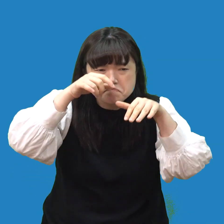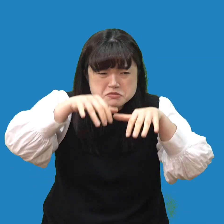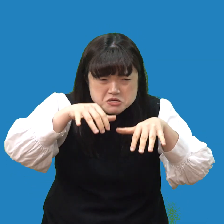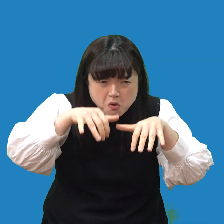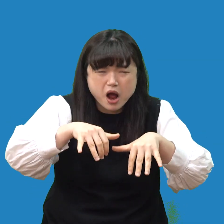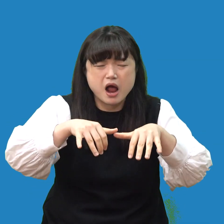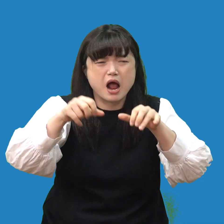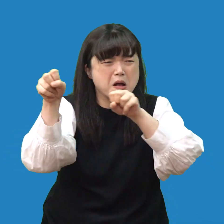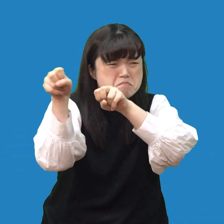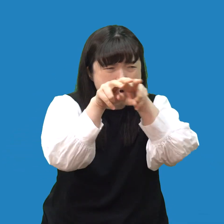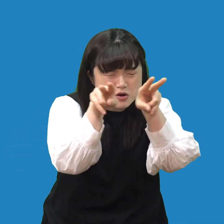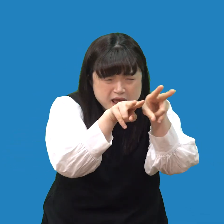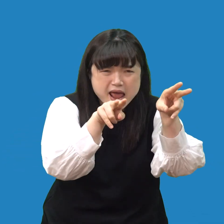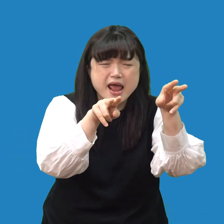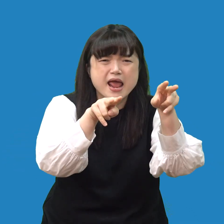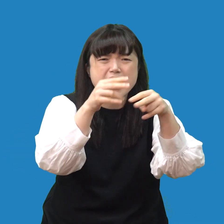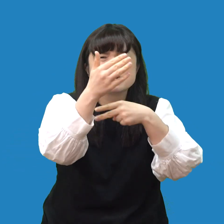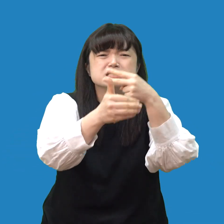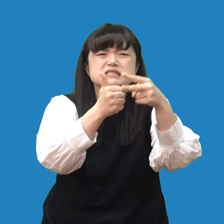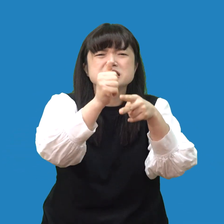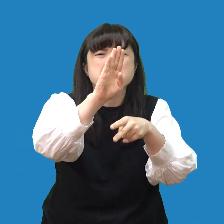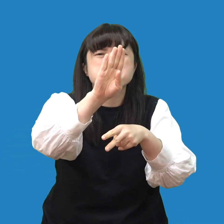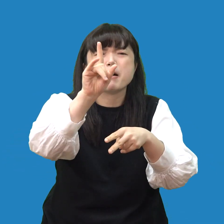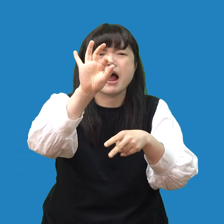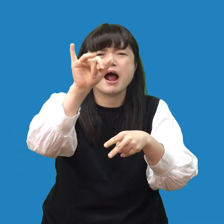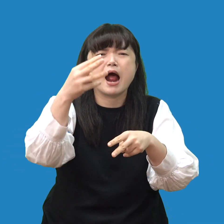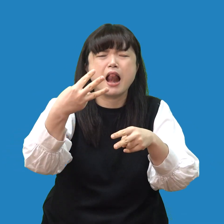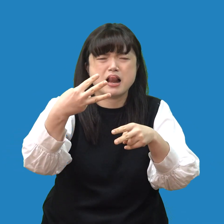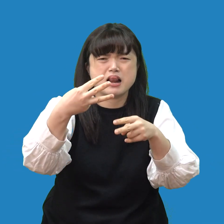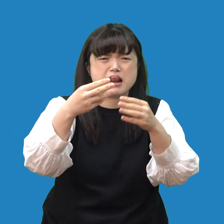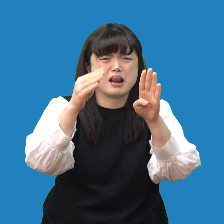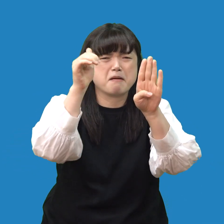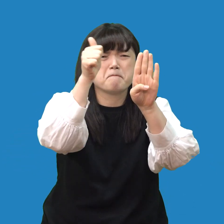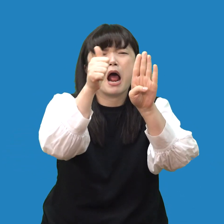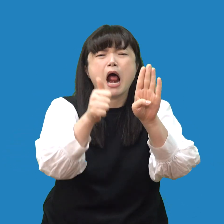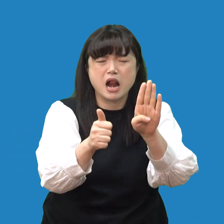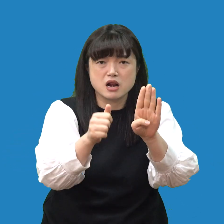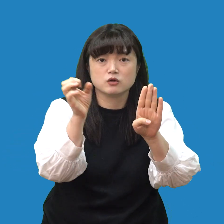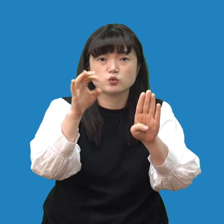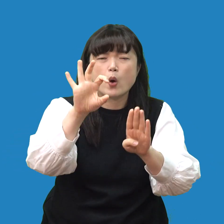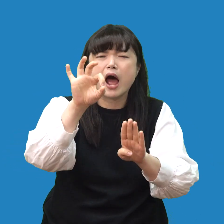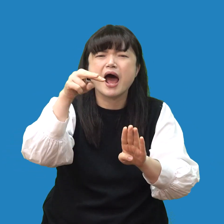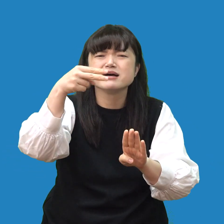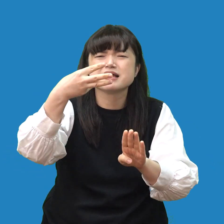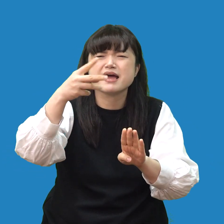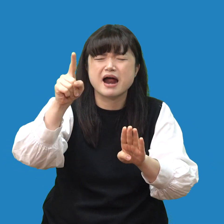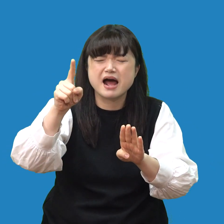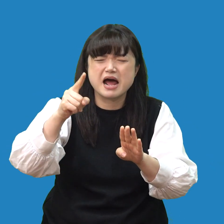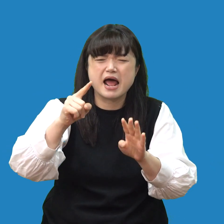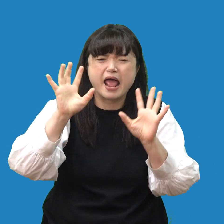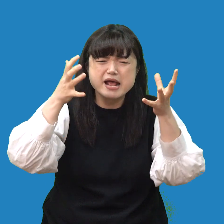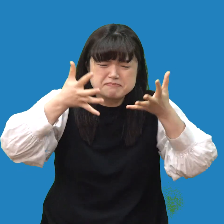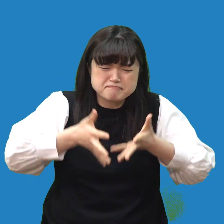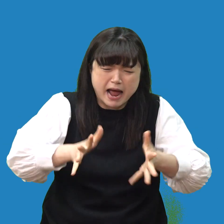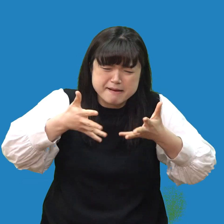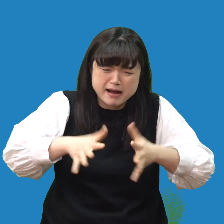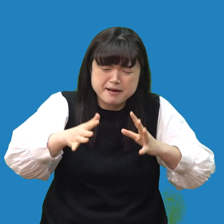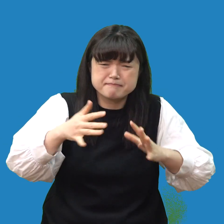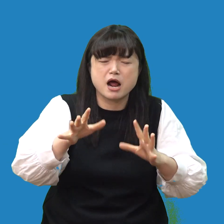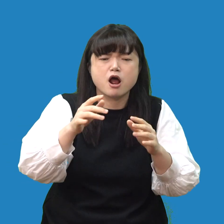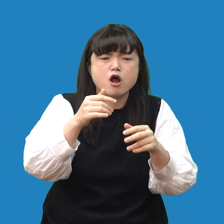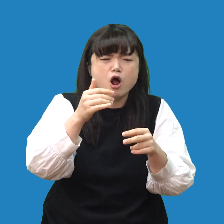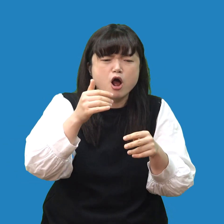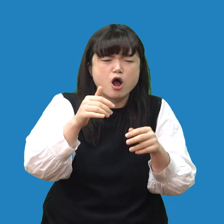번개의 신인 바로 그 바알을 숭배하는 것과 이 다산의 신인 아세라를 숭배하는 이 우상 숭배와